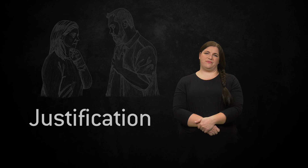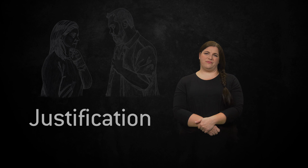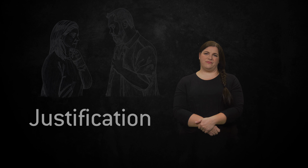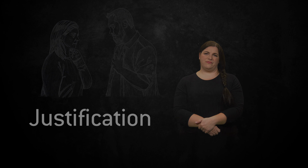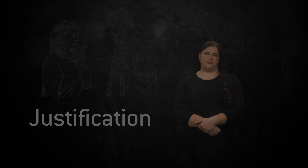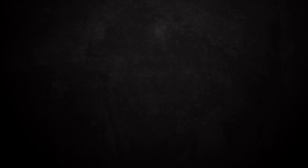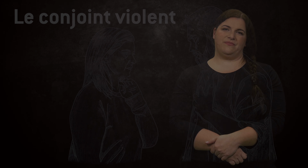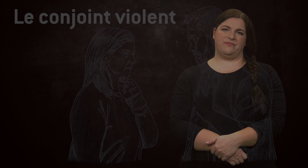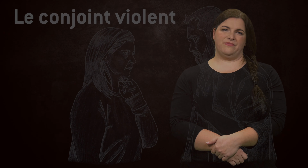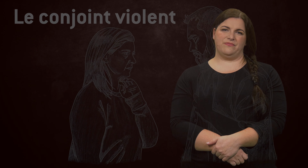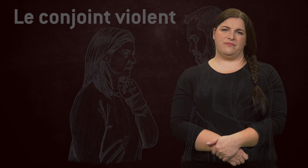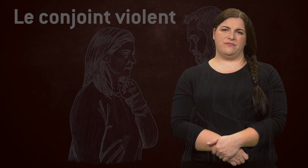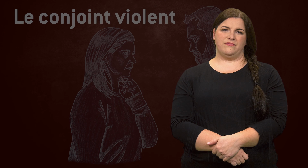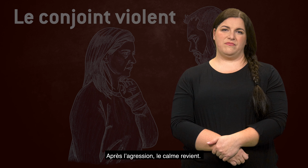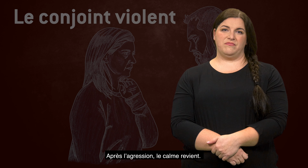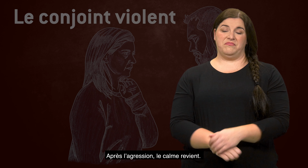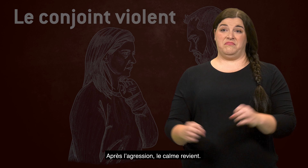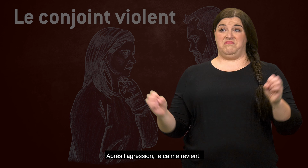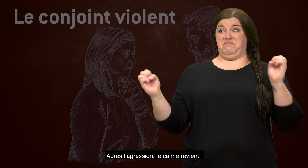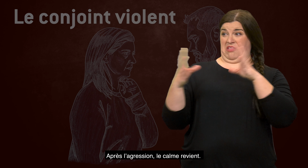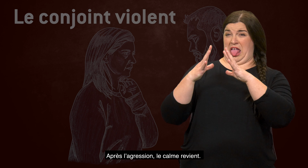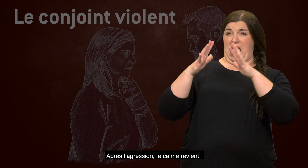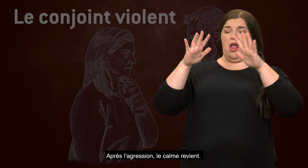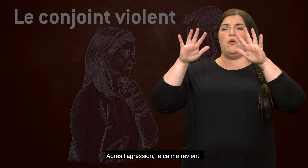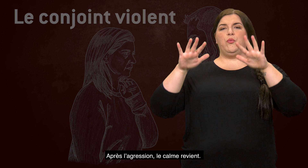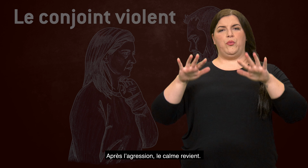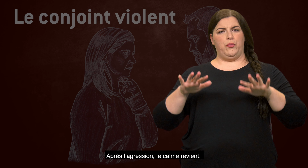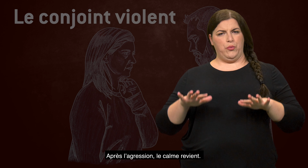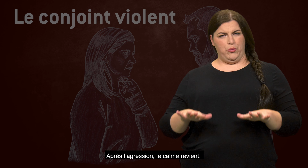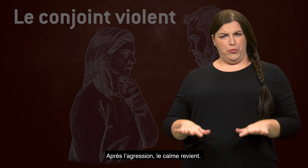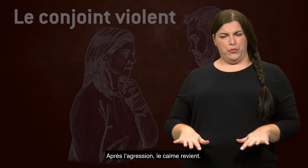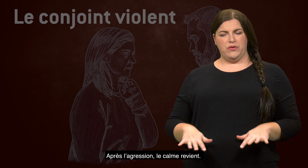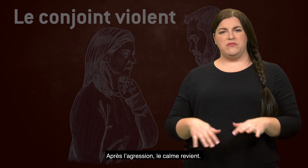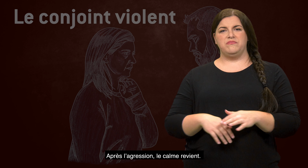Le conjoint violent Après l'agression, le calme revient.